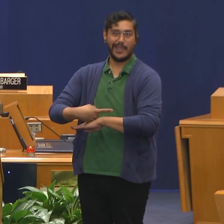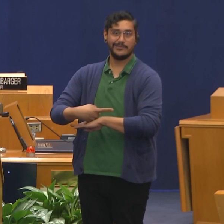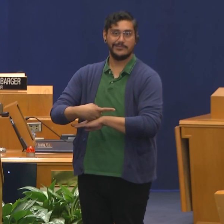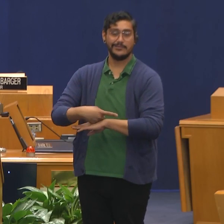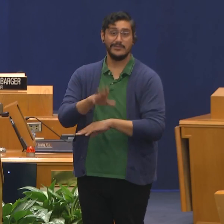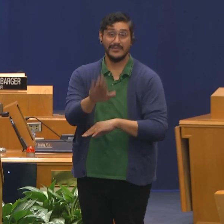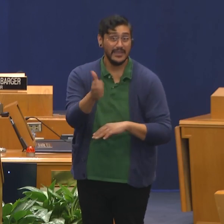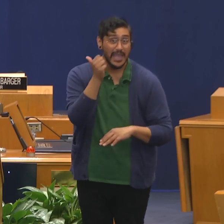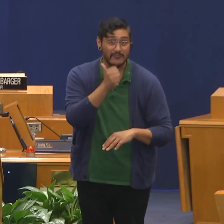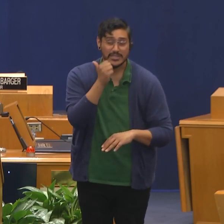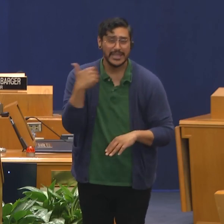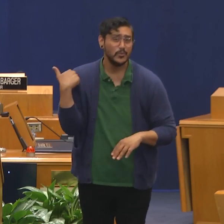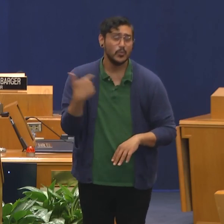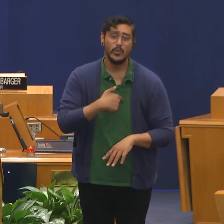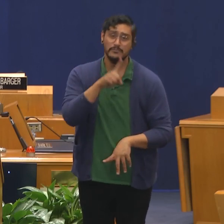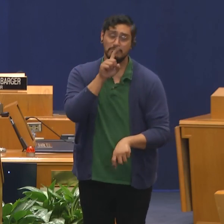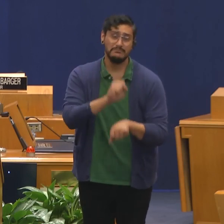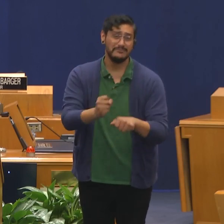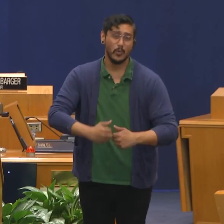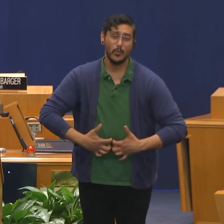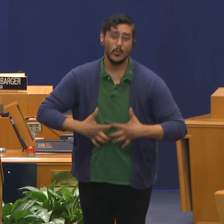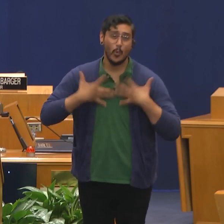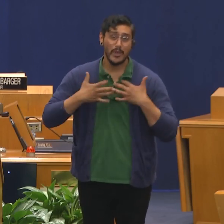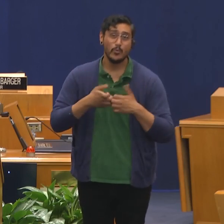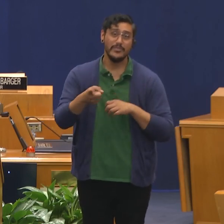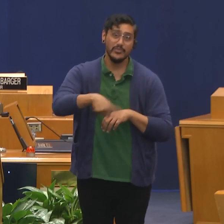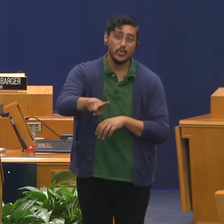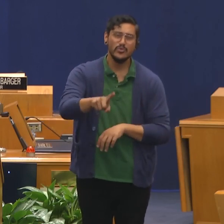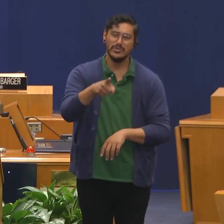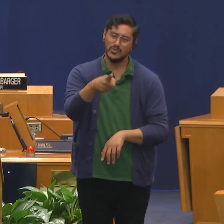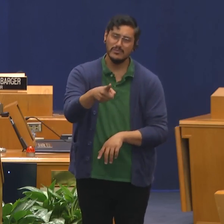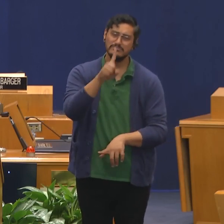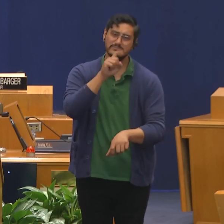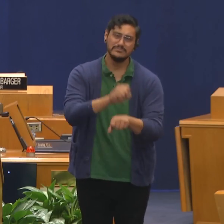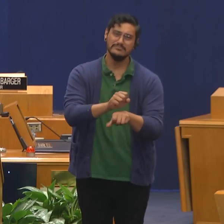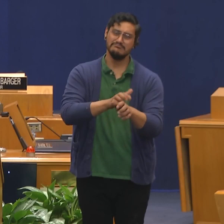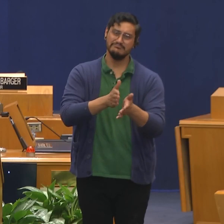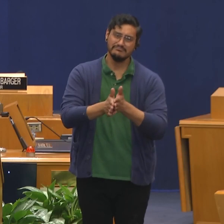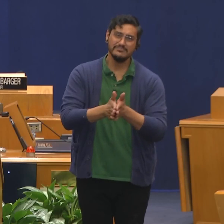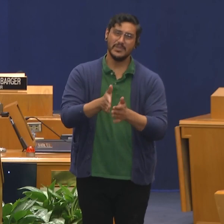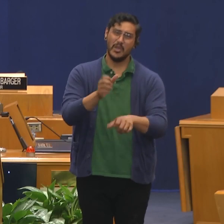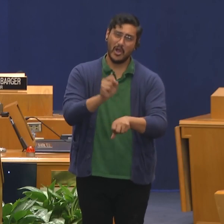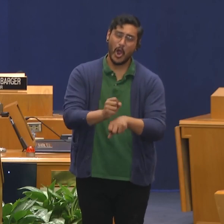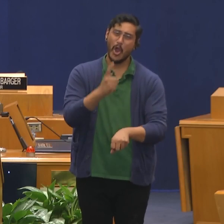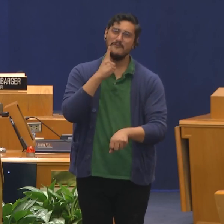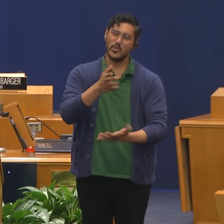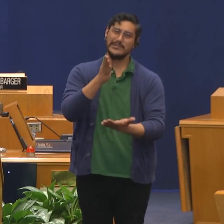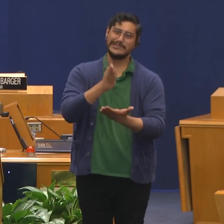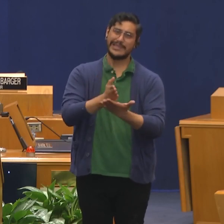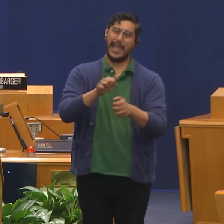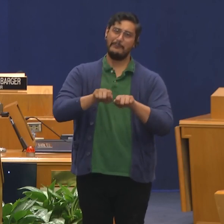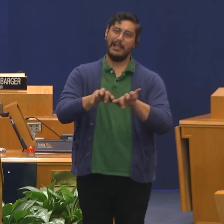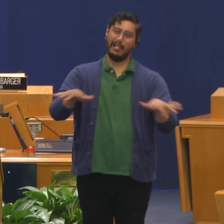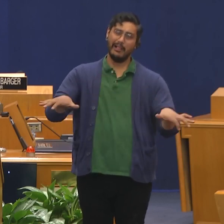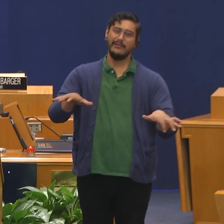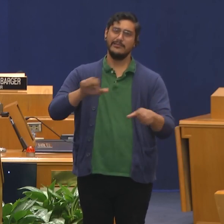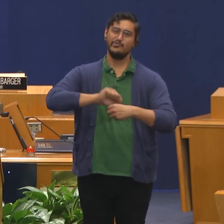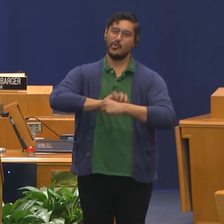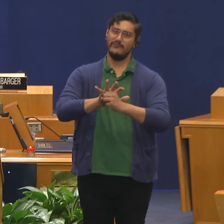por todos ustedes, ya que continúan haciendo su parte para frenar la propagación de COVID-19. Es un momento